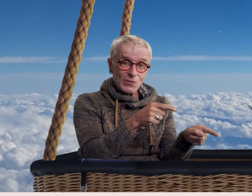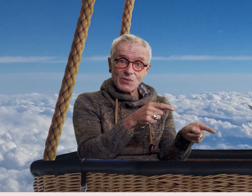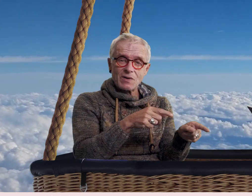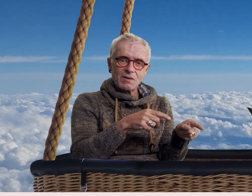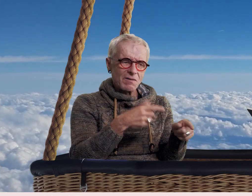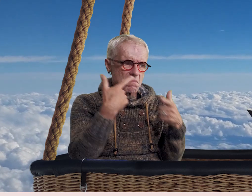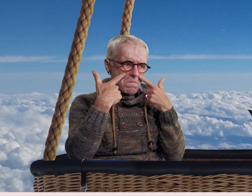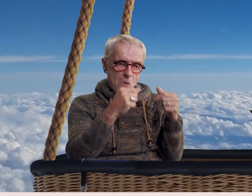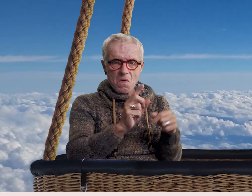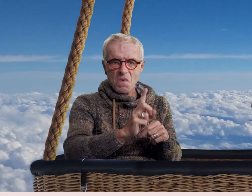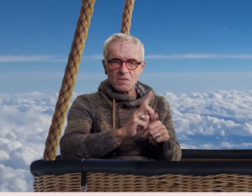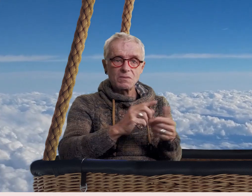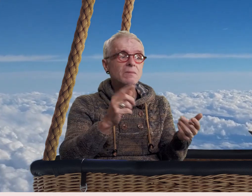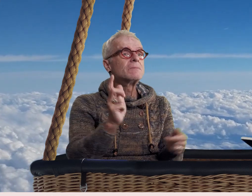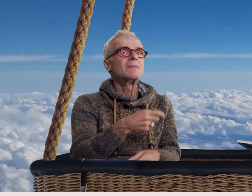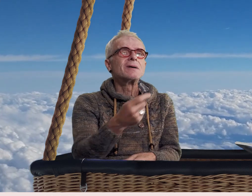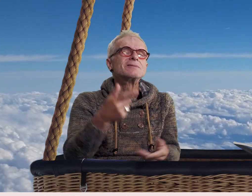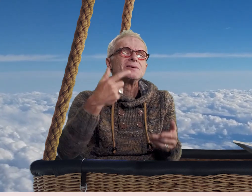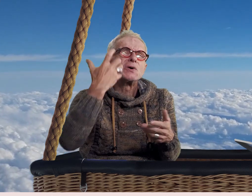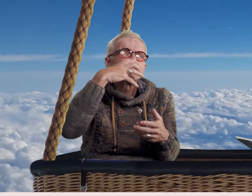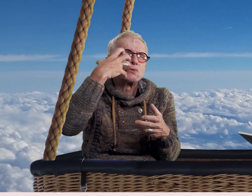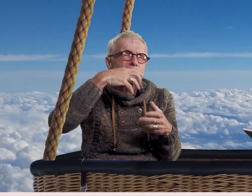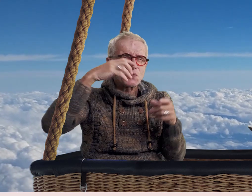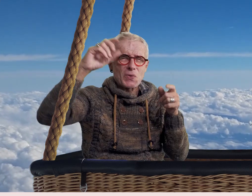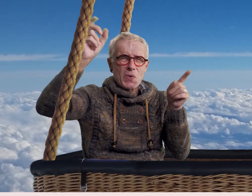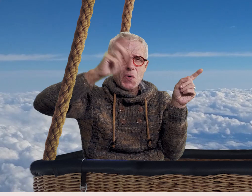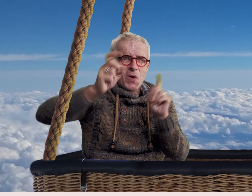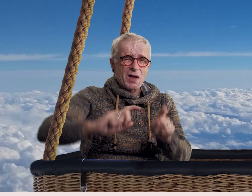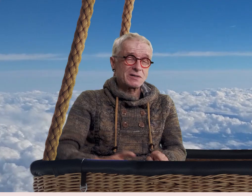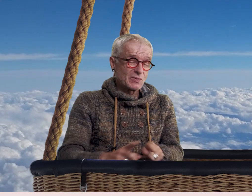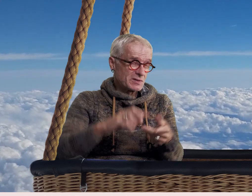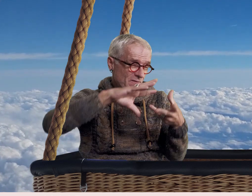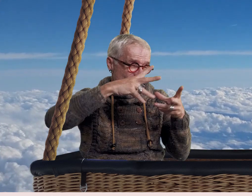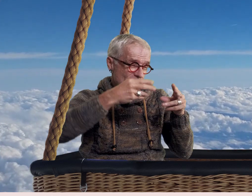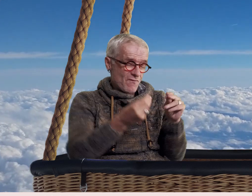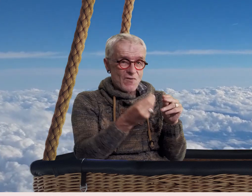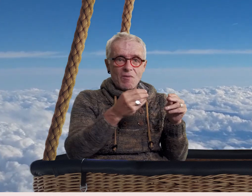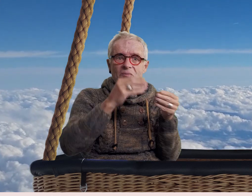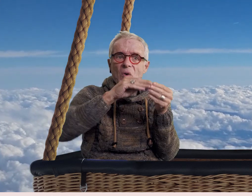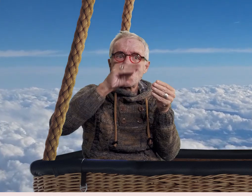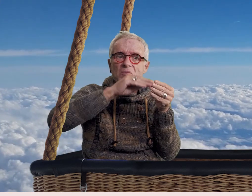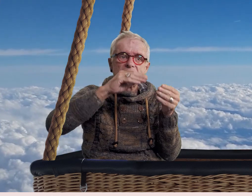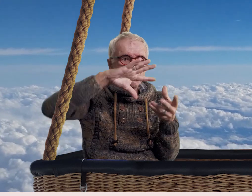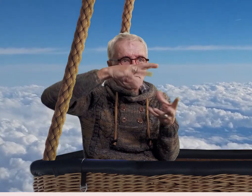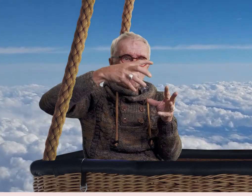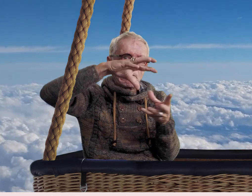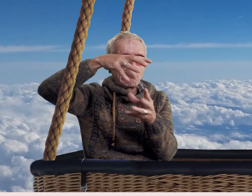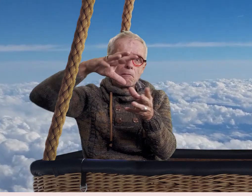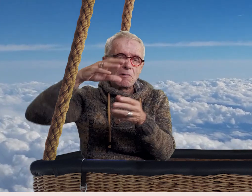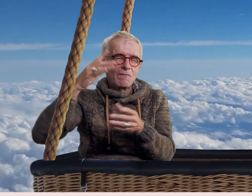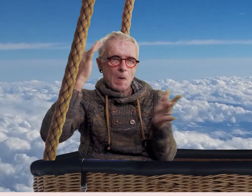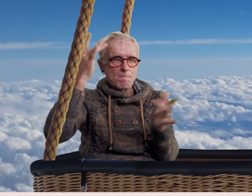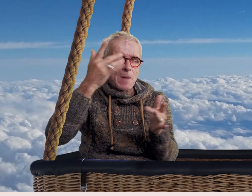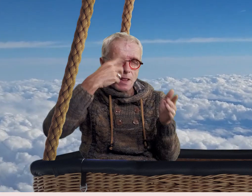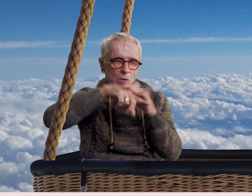distinctement, n'est-ce pas ? Que voulez-vous ? Cette chaleur d'orage fait osciller la forme des objets et il faut un œil habile pour reconnaître les